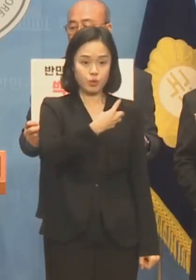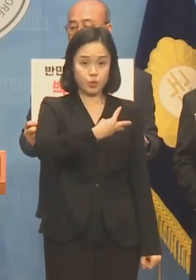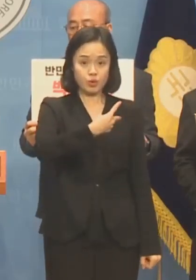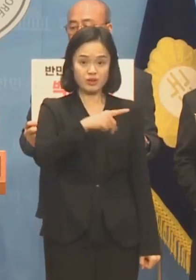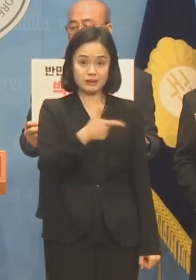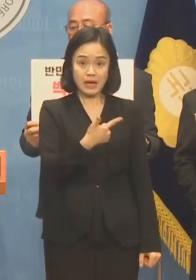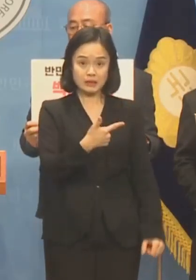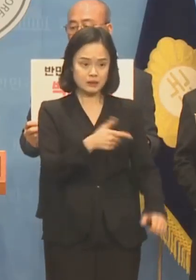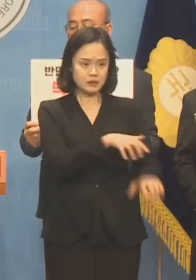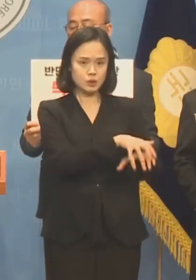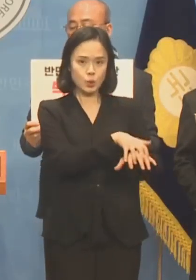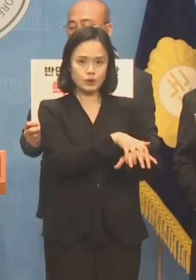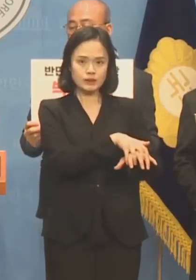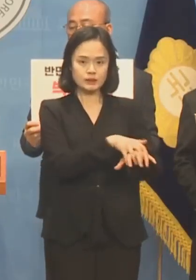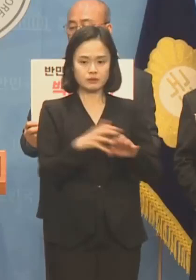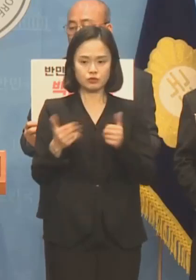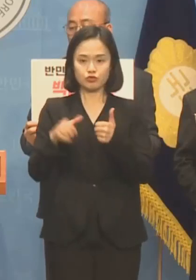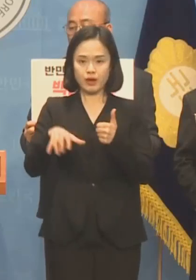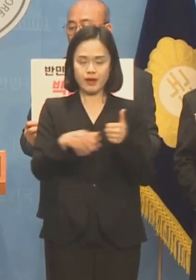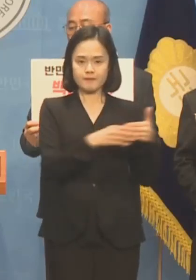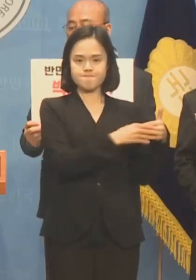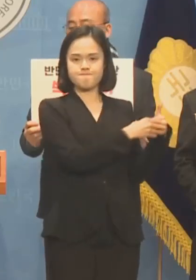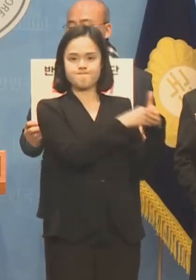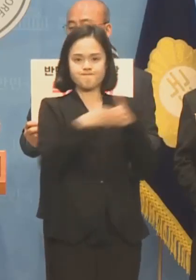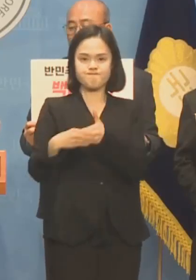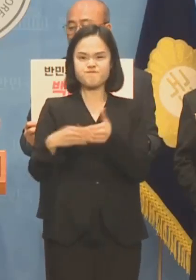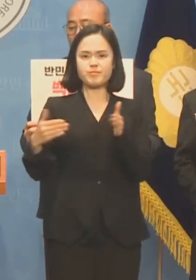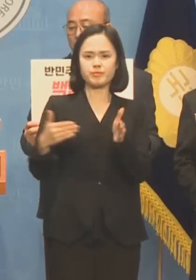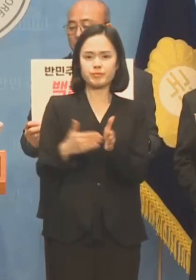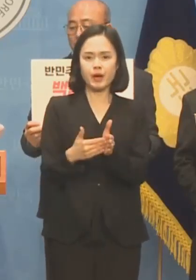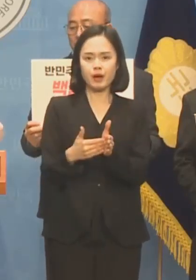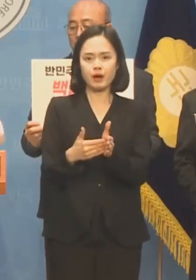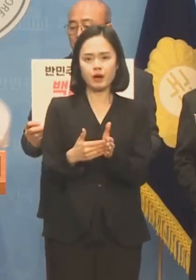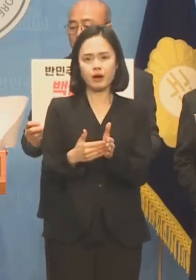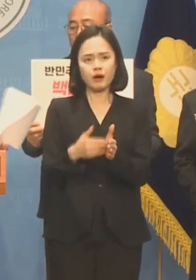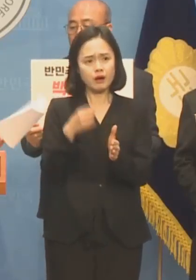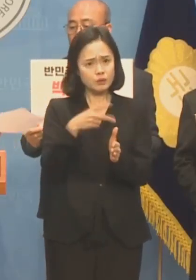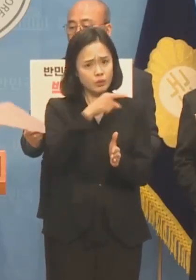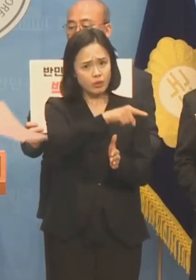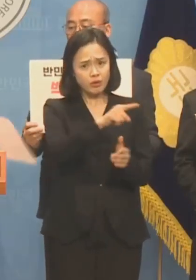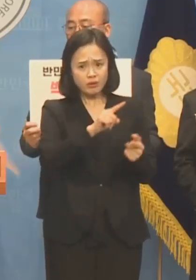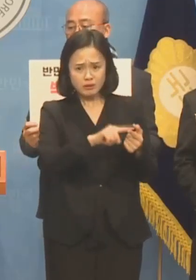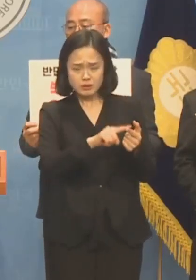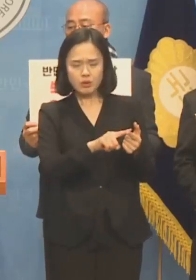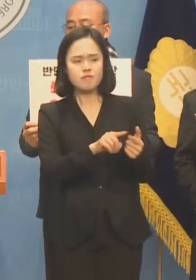이들을 정당한 분노라고 치켜세우는 것이 가당키나 한가.